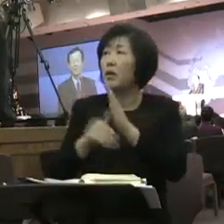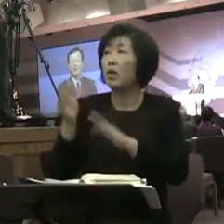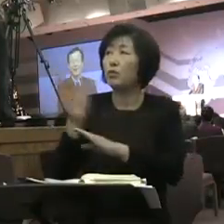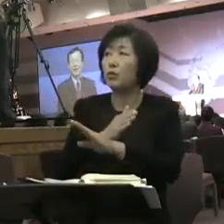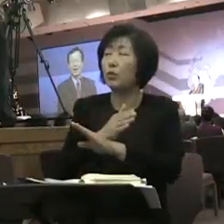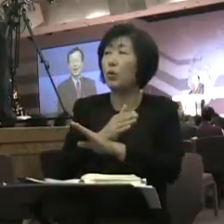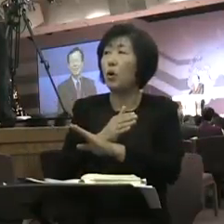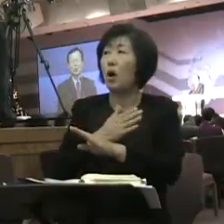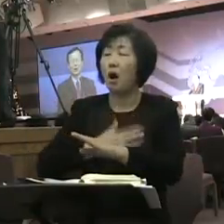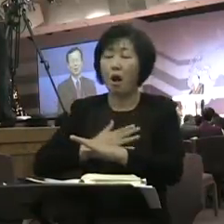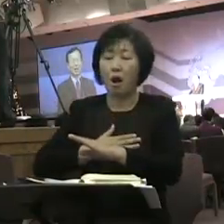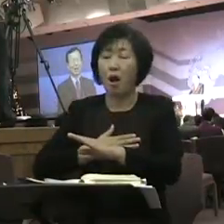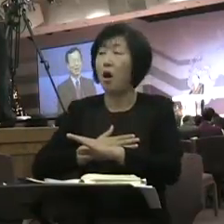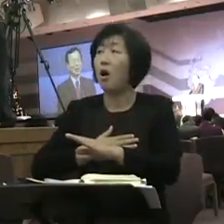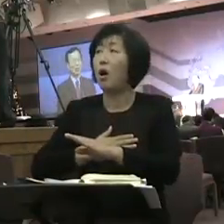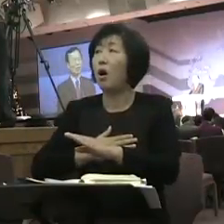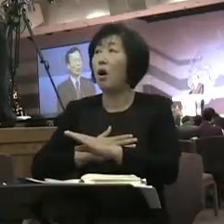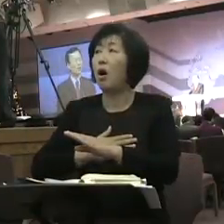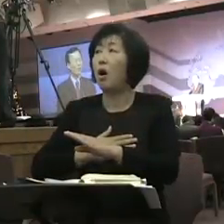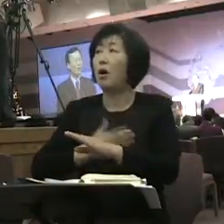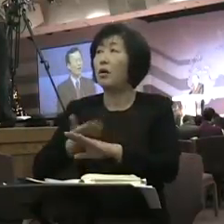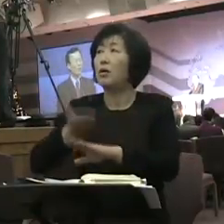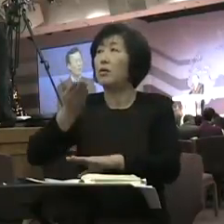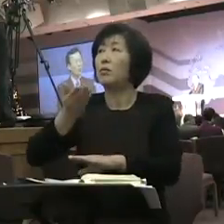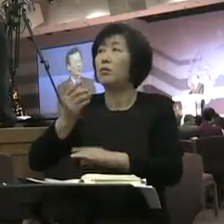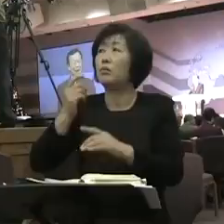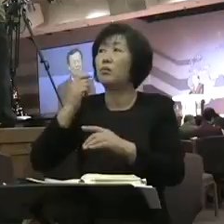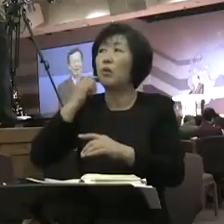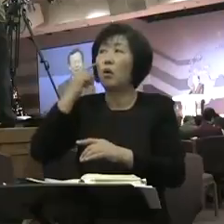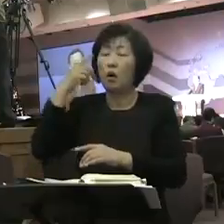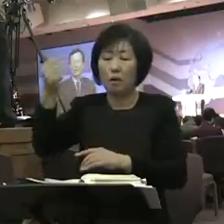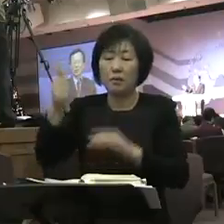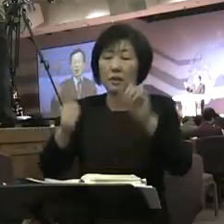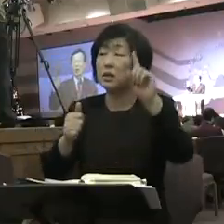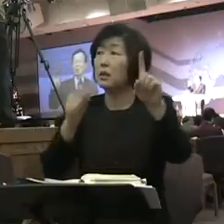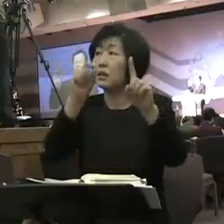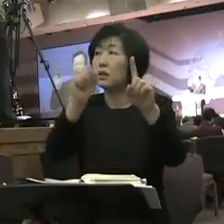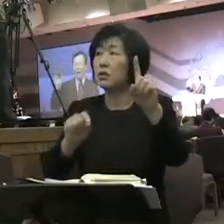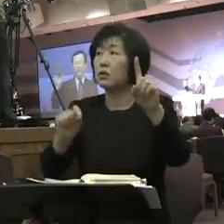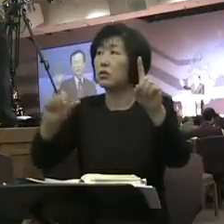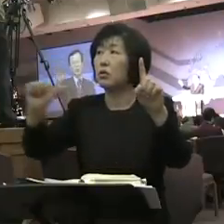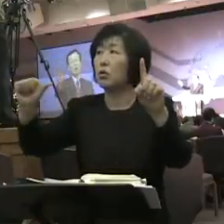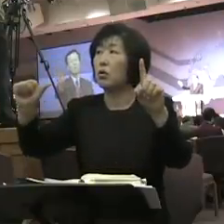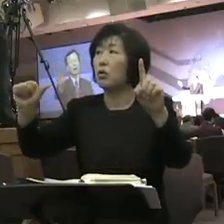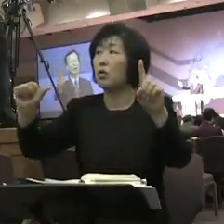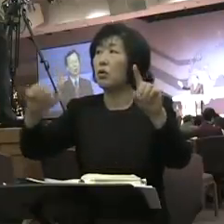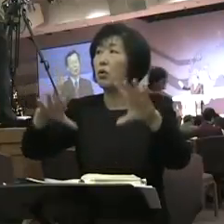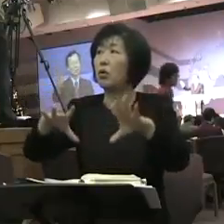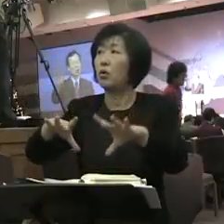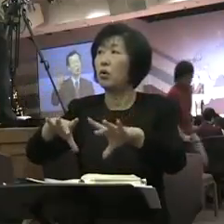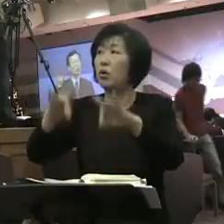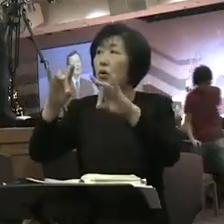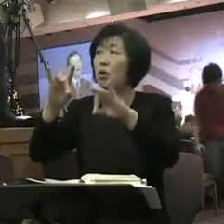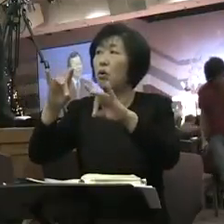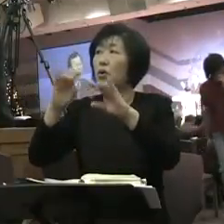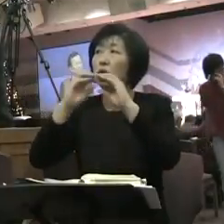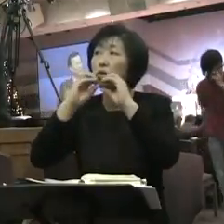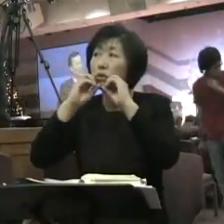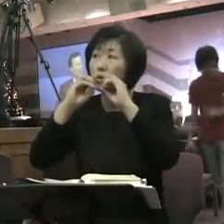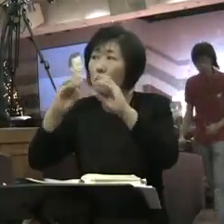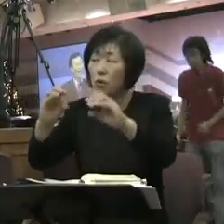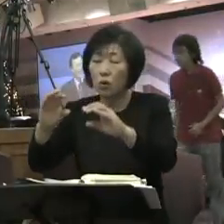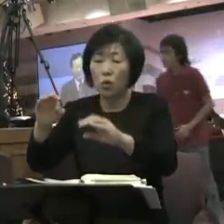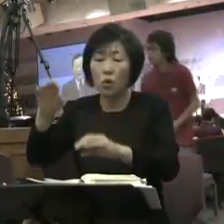목사님이십니다. 미국에서 자란 1.5세 목사님으로서는 아마 처음 웨이브로, 처음 파도로 선교지에